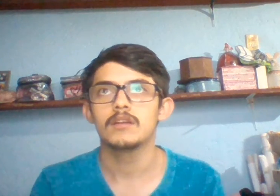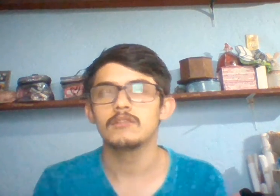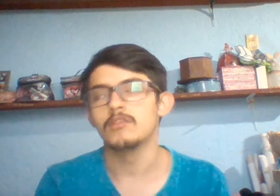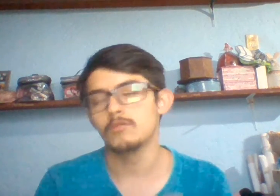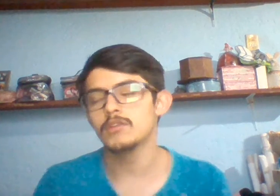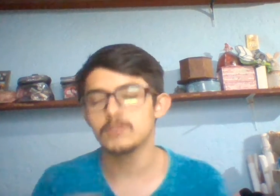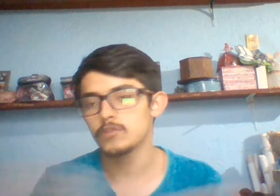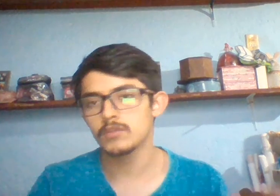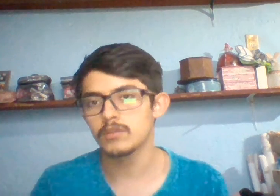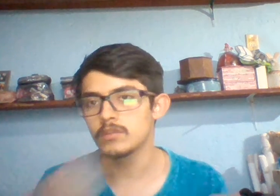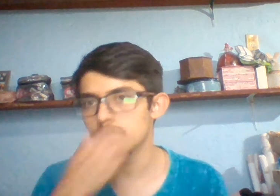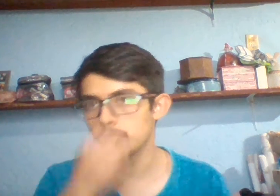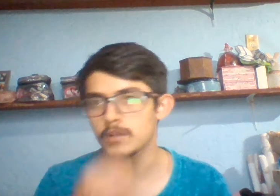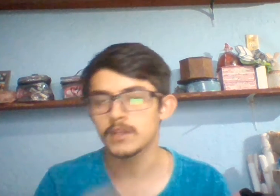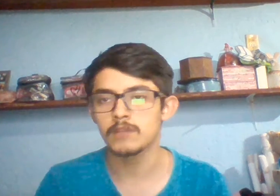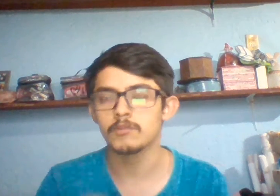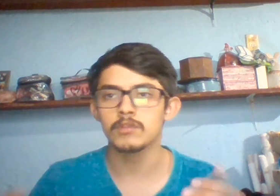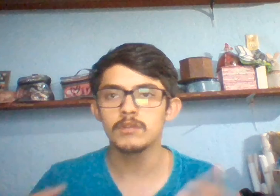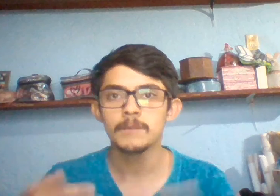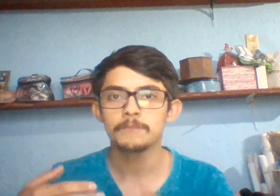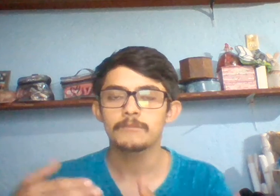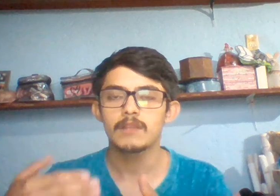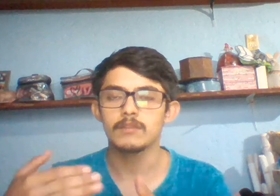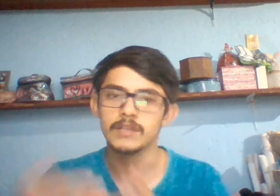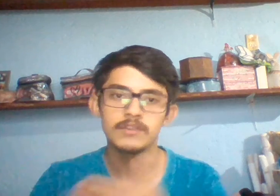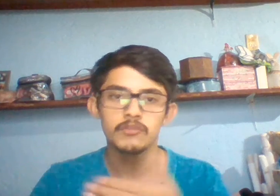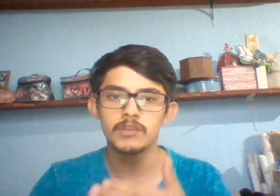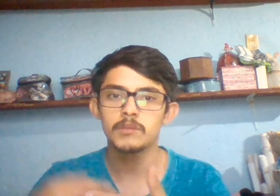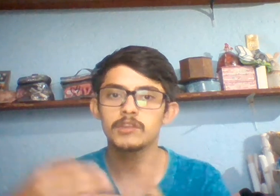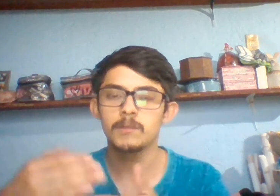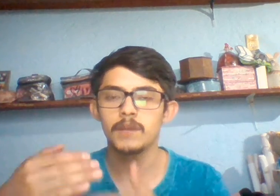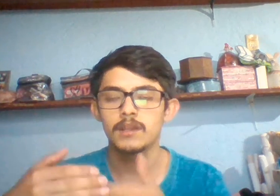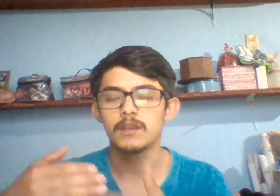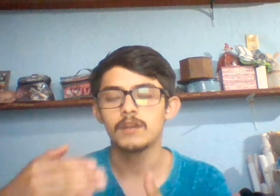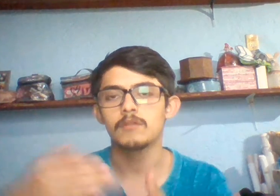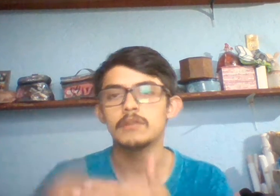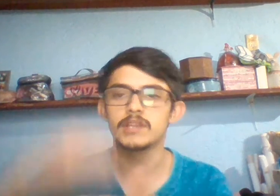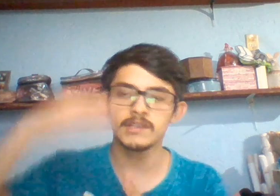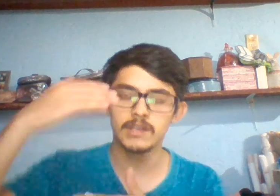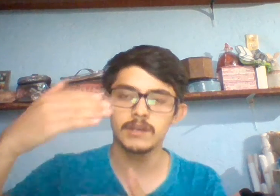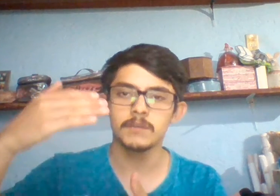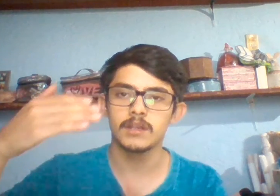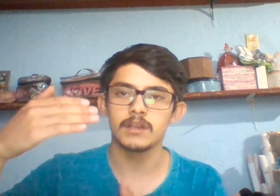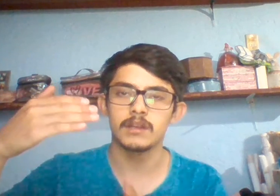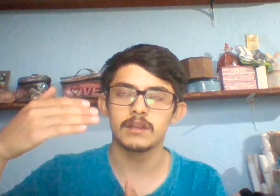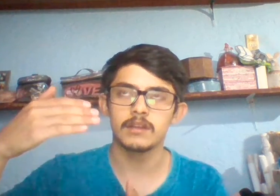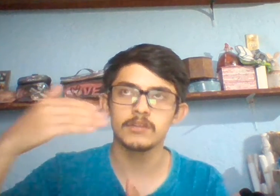no, bueno, sí, un motor no tiene porque el motor necesita un servomotor para que cuando esté hacia arriba el